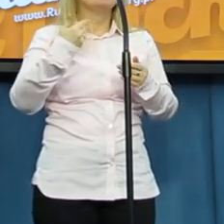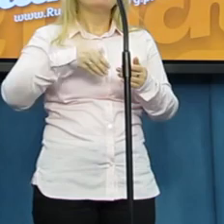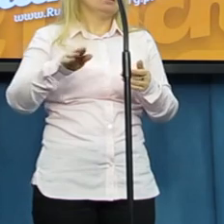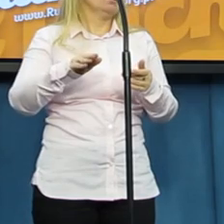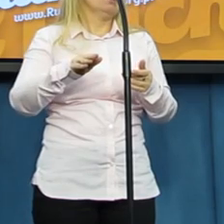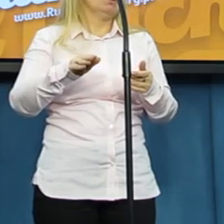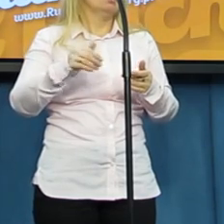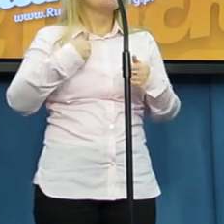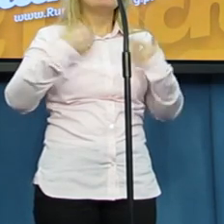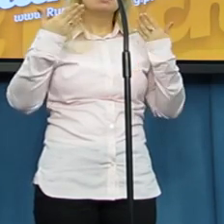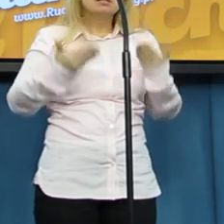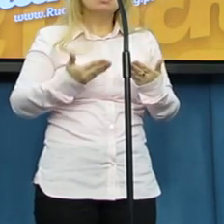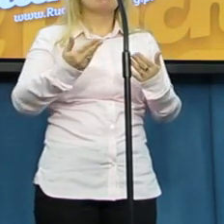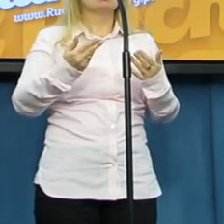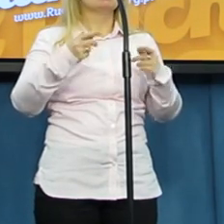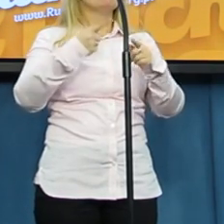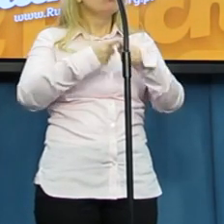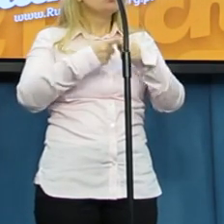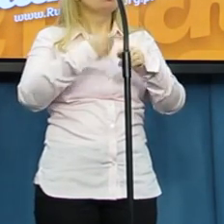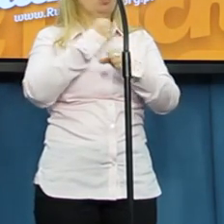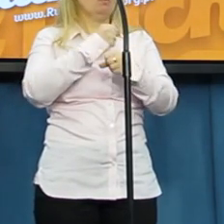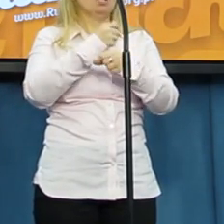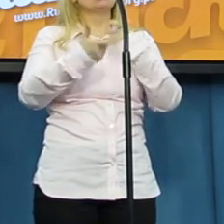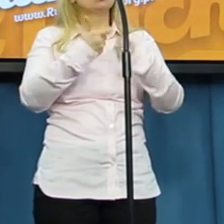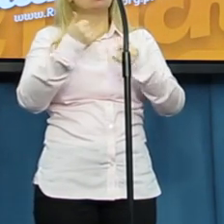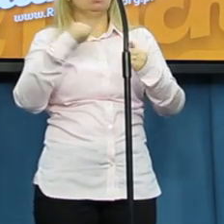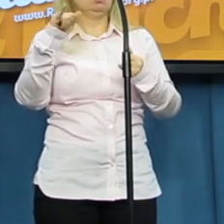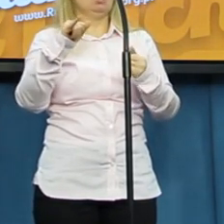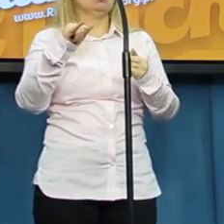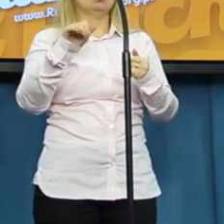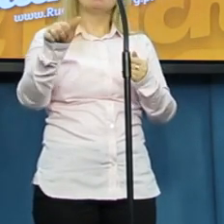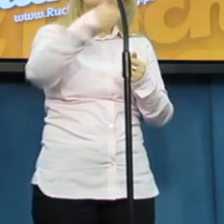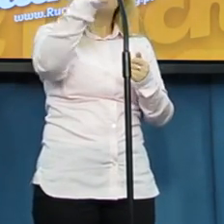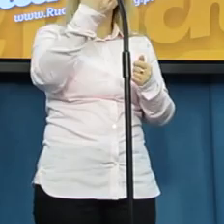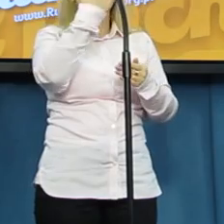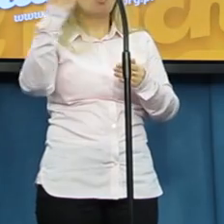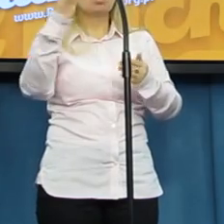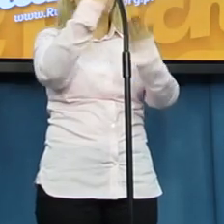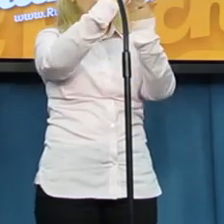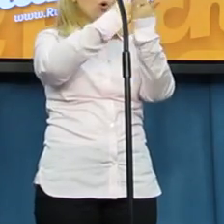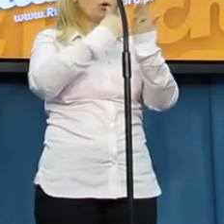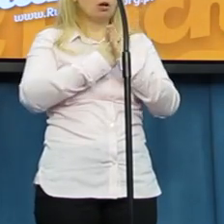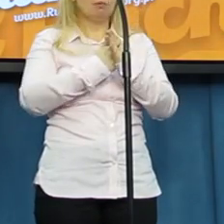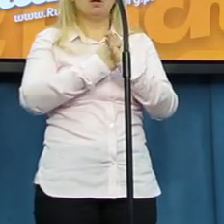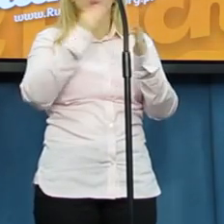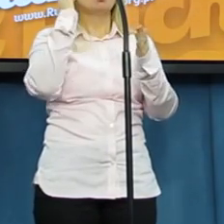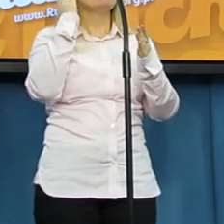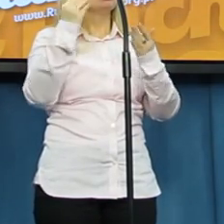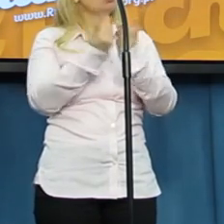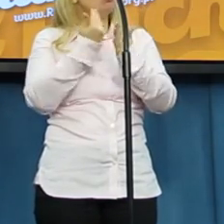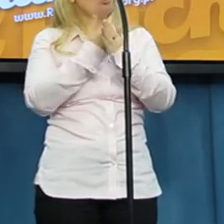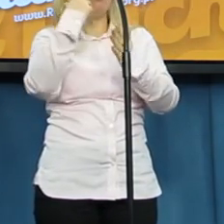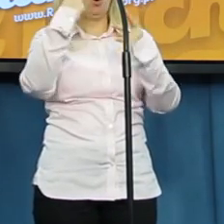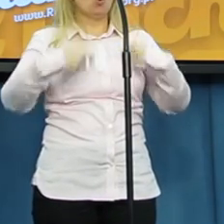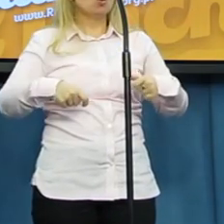bazie merytorycznej, pokazując po prostu najpierw program, potem jakieś nowe osoby, które się w tym pojawią,